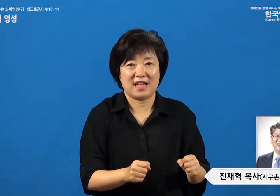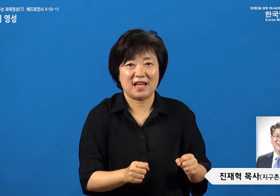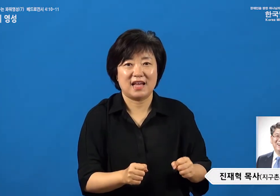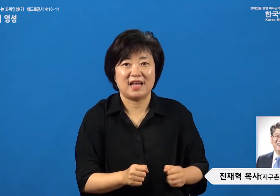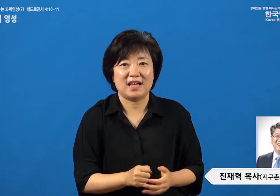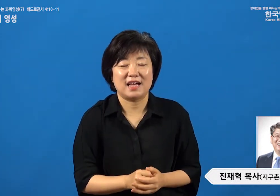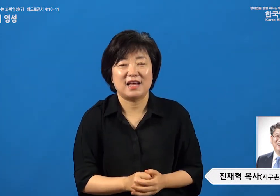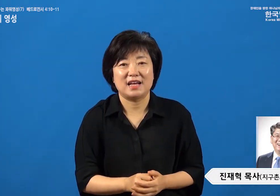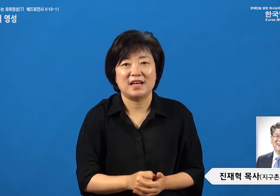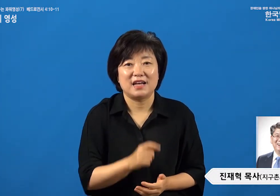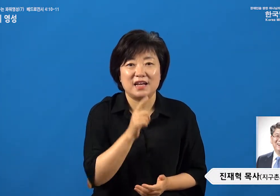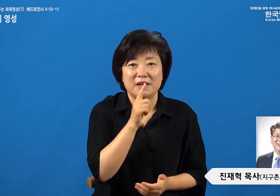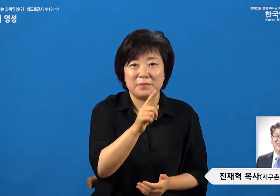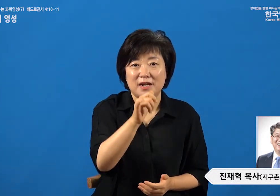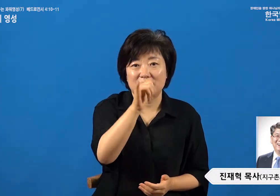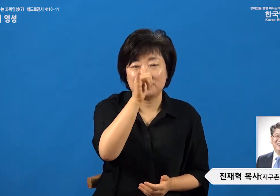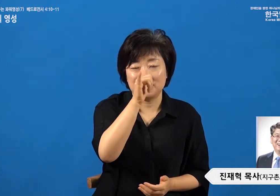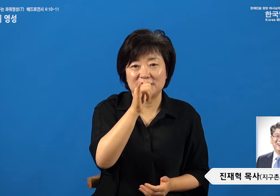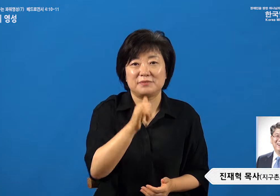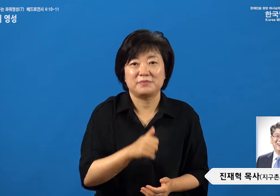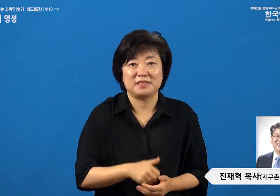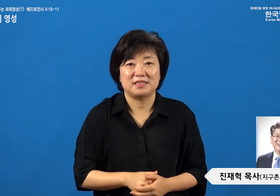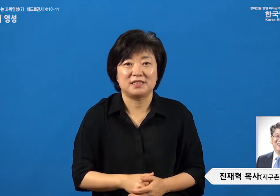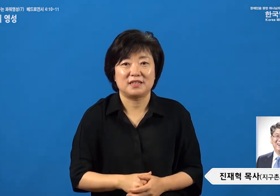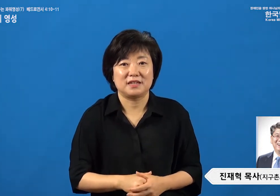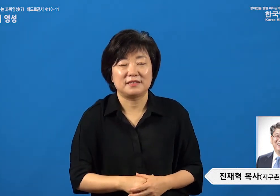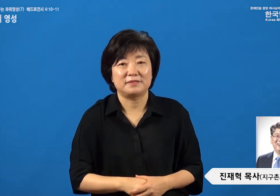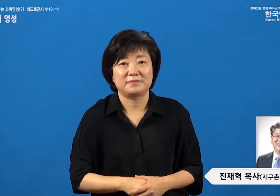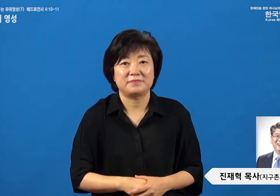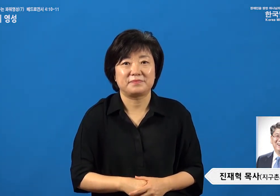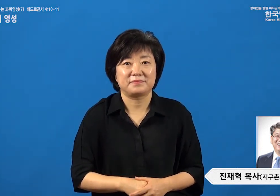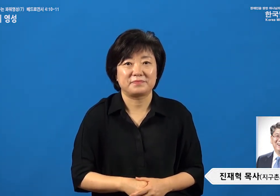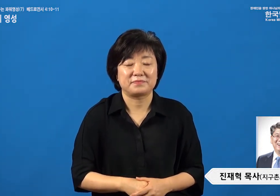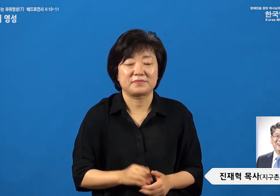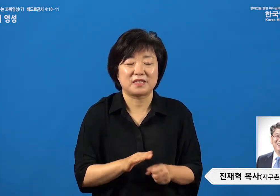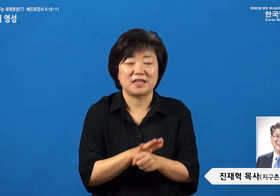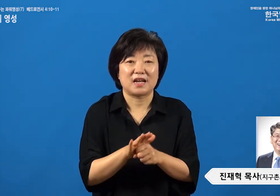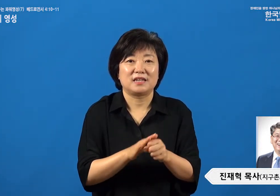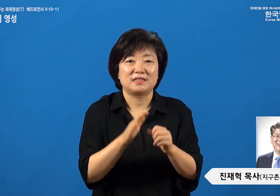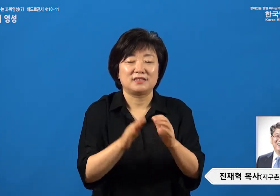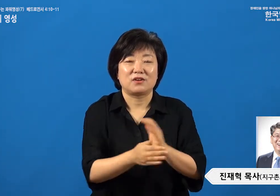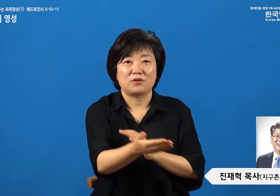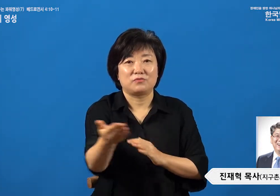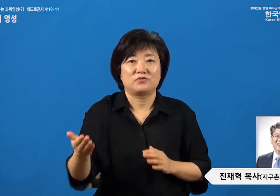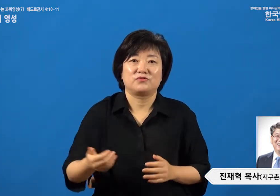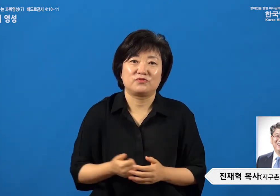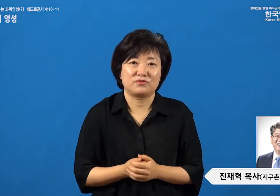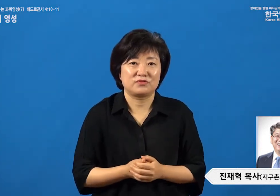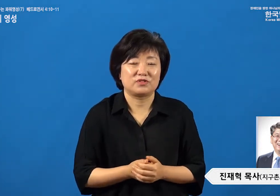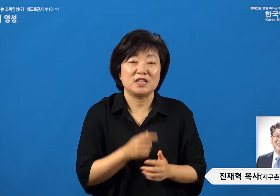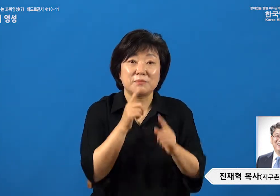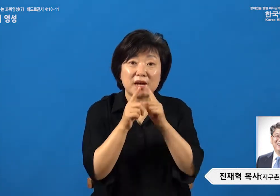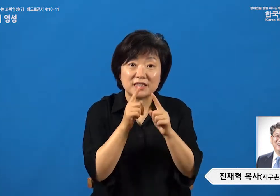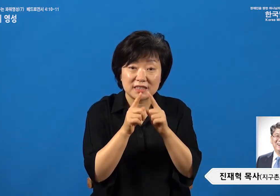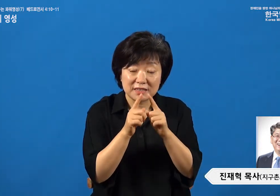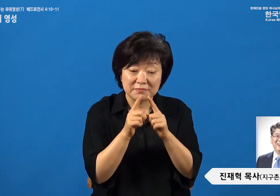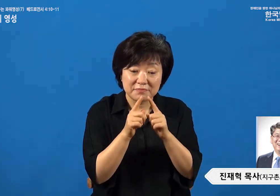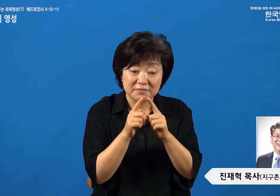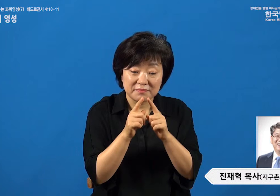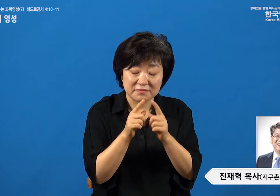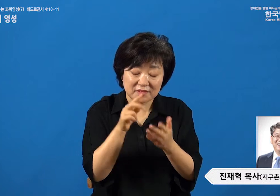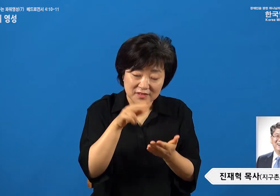중에 있다라고 말씀하고 있습니다. 사랑하는 여러분, 오늘 이 말씀을